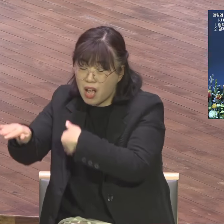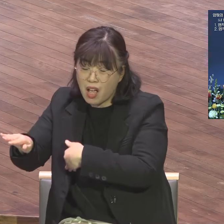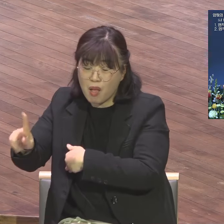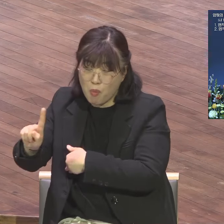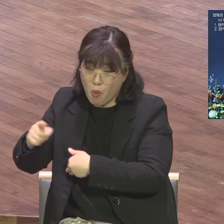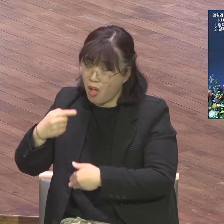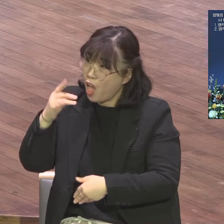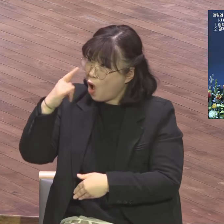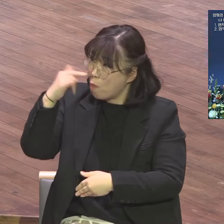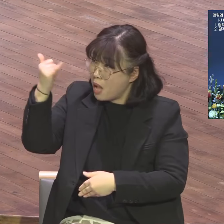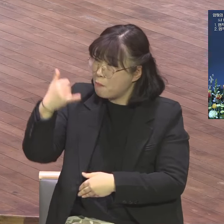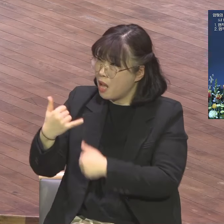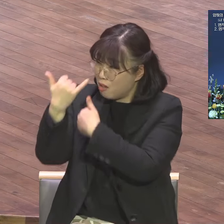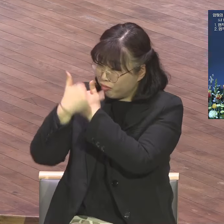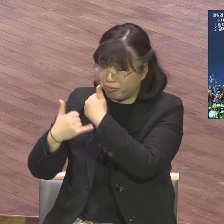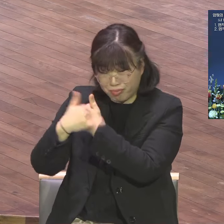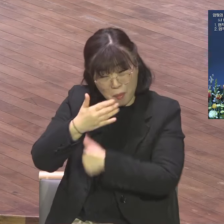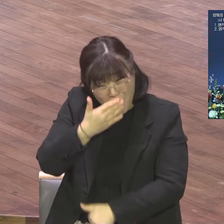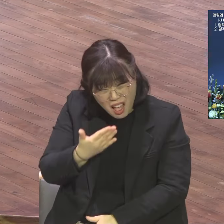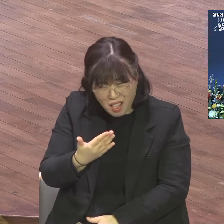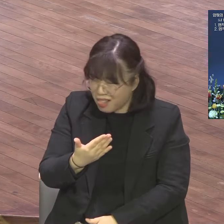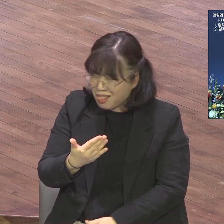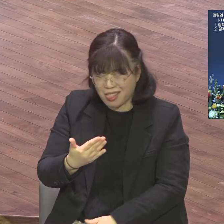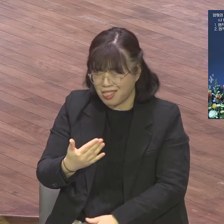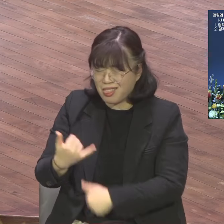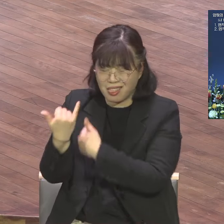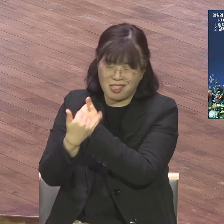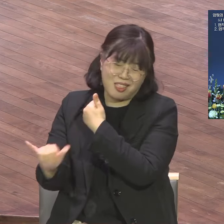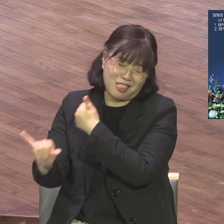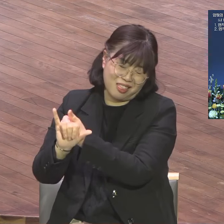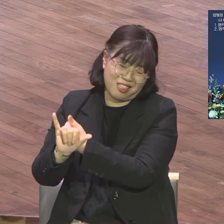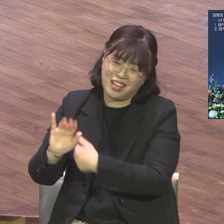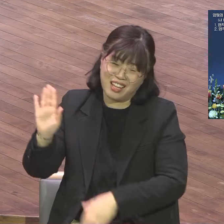된다니까요. 영원한 언약.